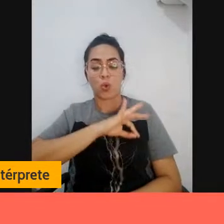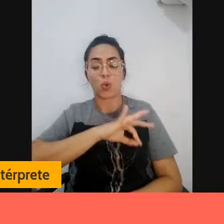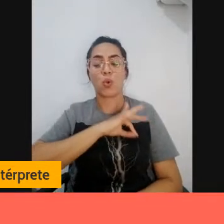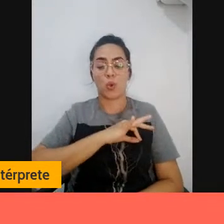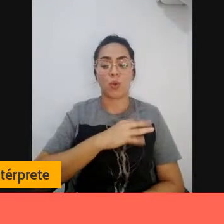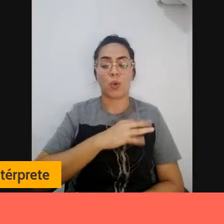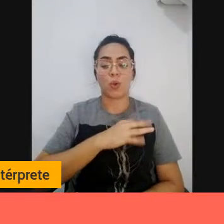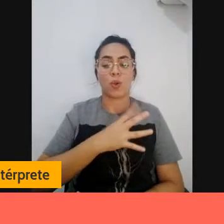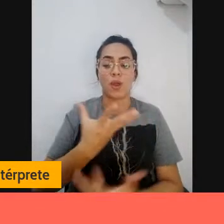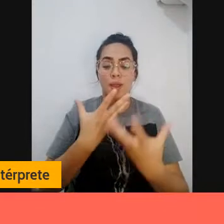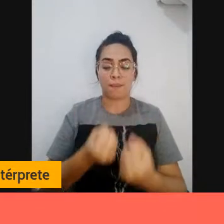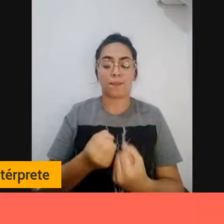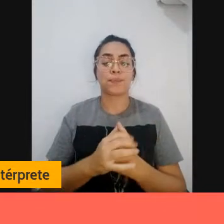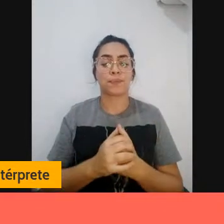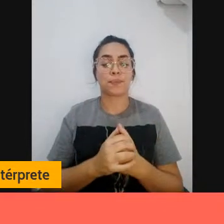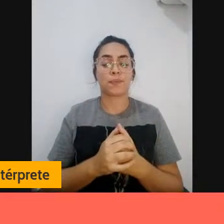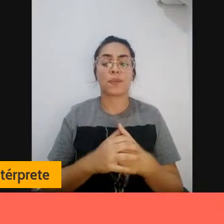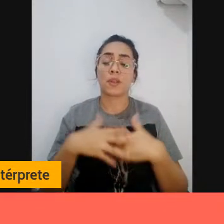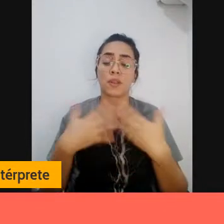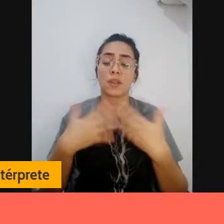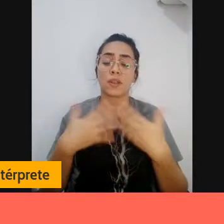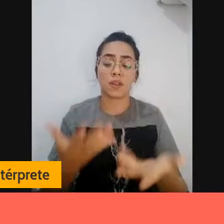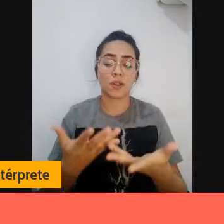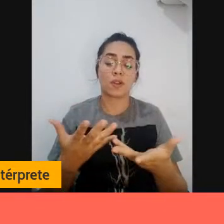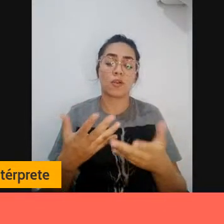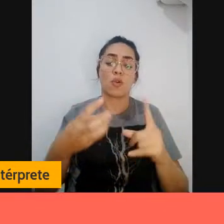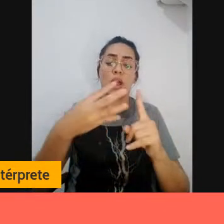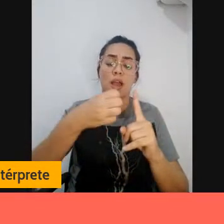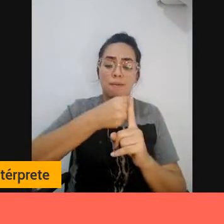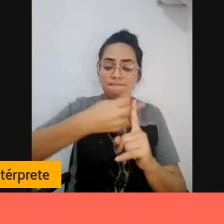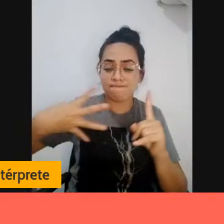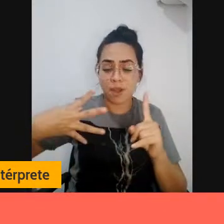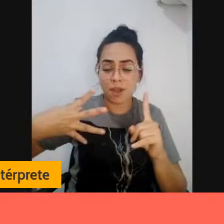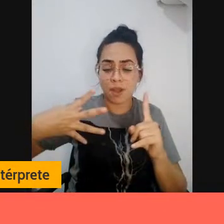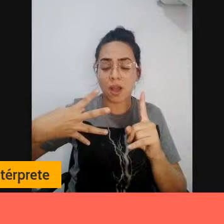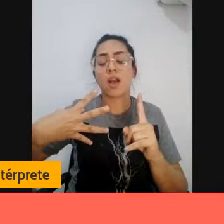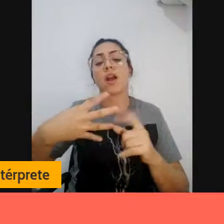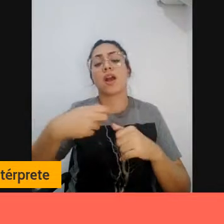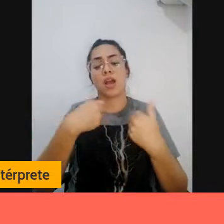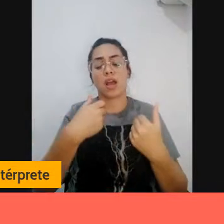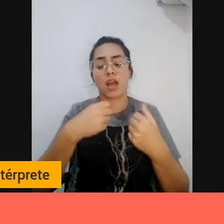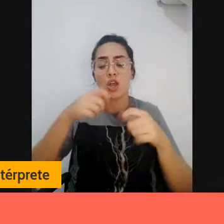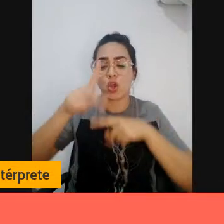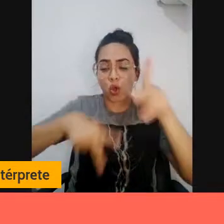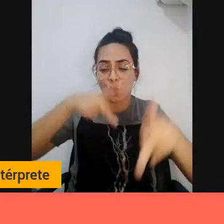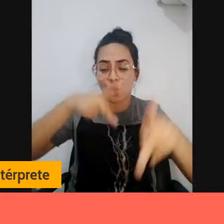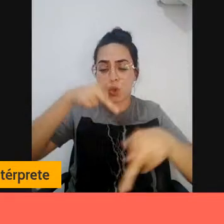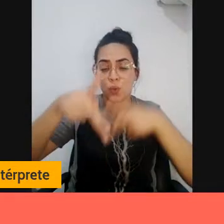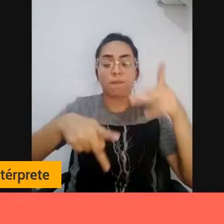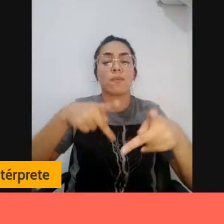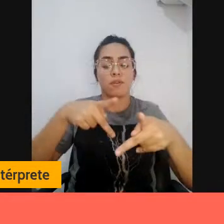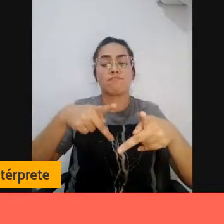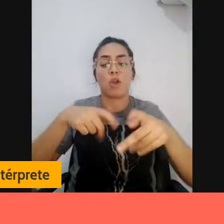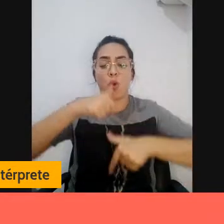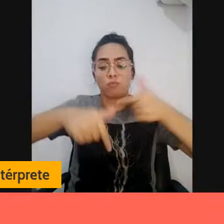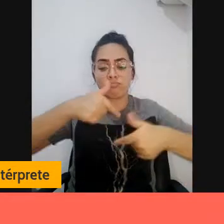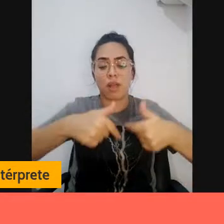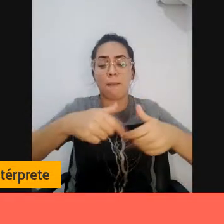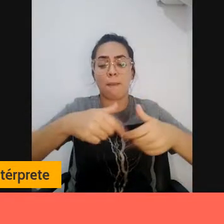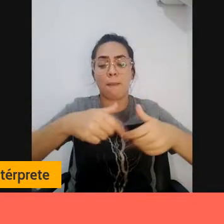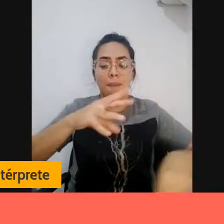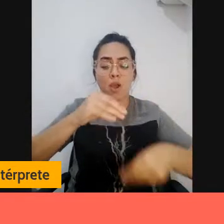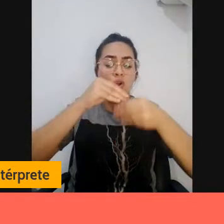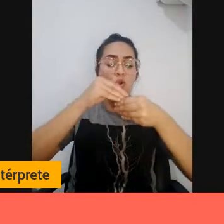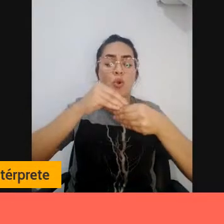Então, era uma atividade de extensão popular, que contribuía para